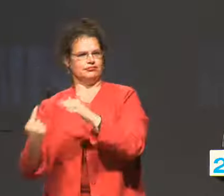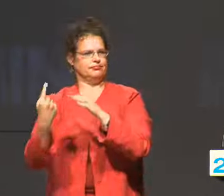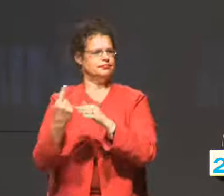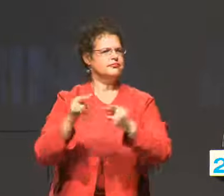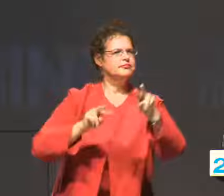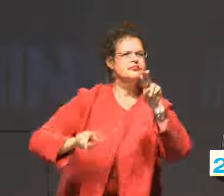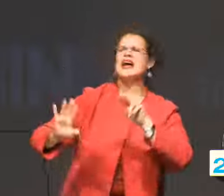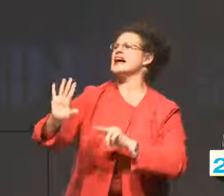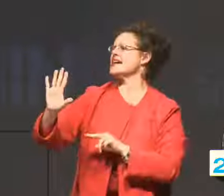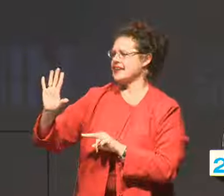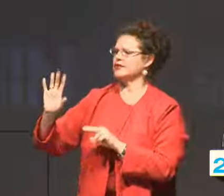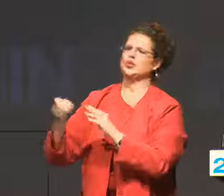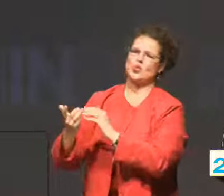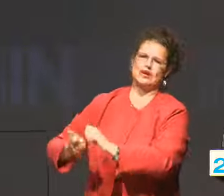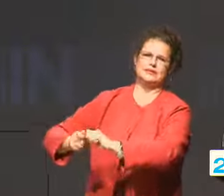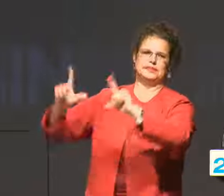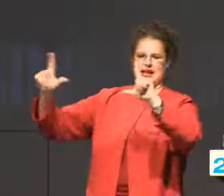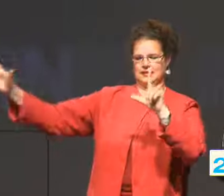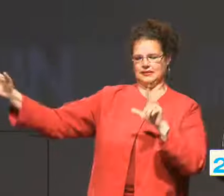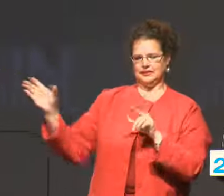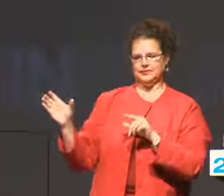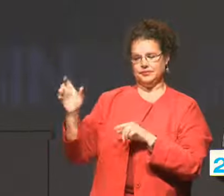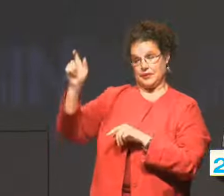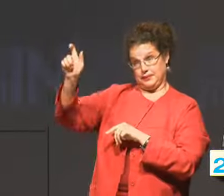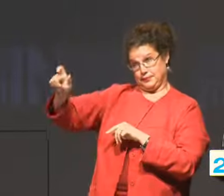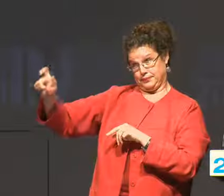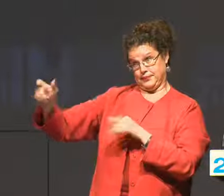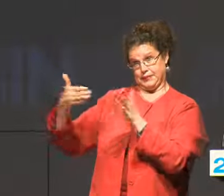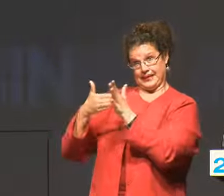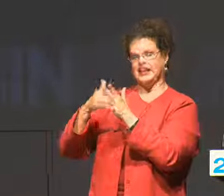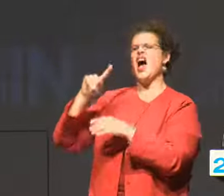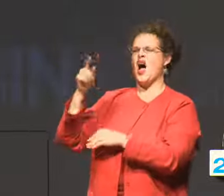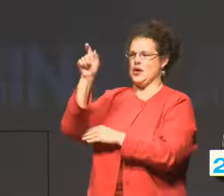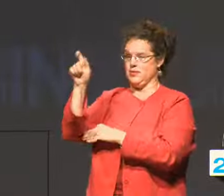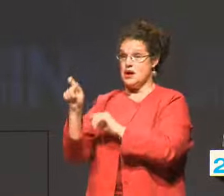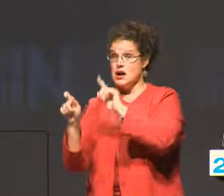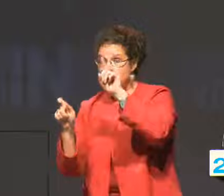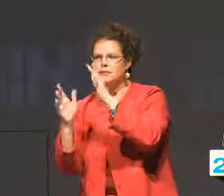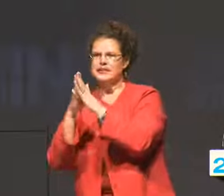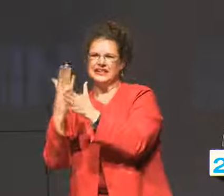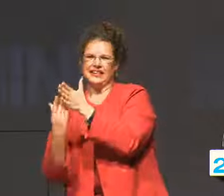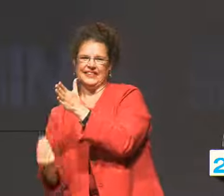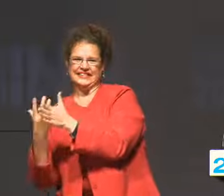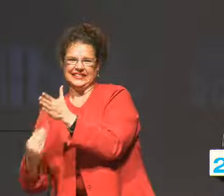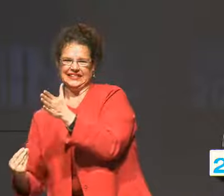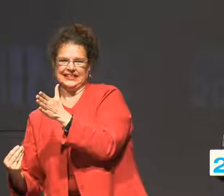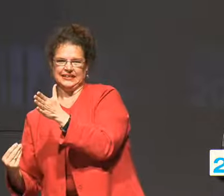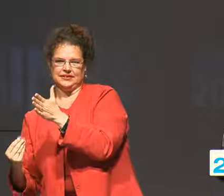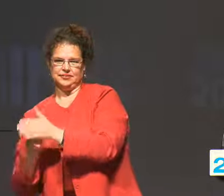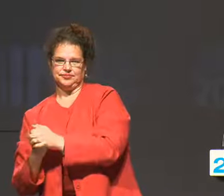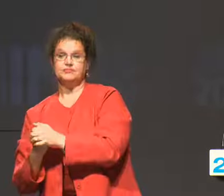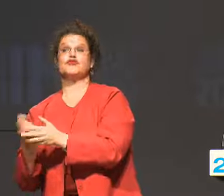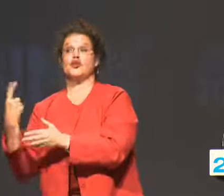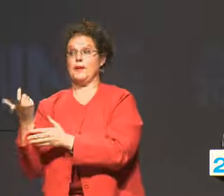oder hingestellt aus gesellschaftlicher Sicht. Und irgendwann aber dann merkt man ja, nein, die